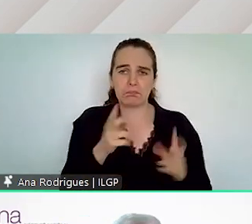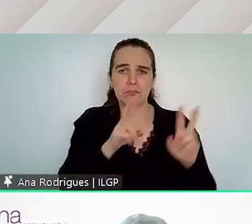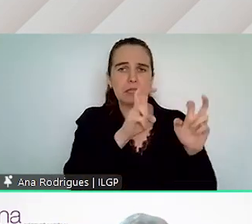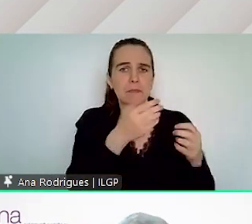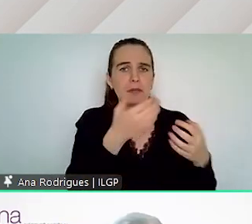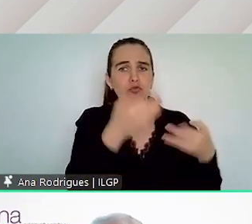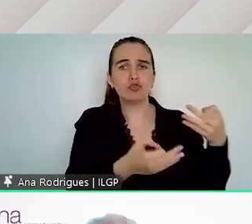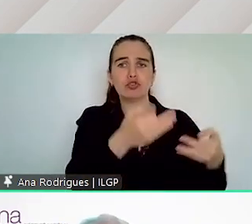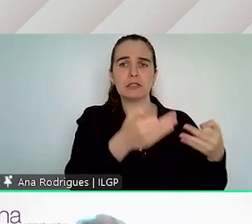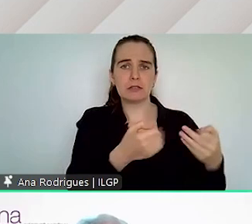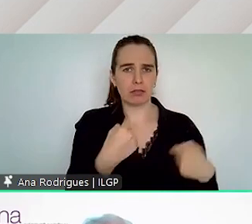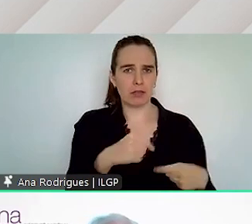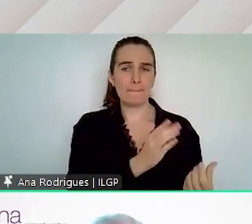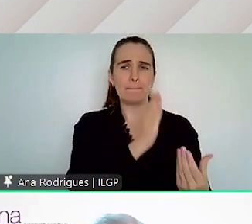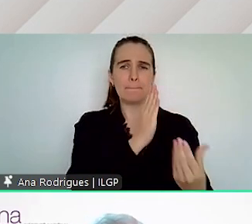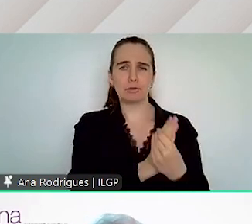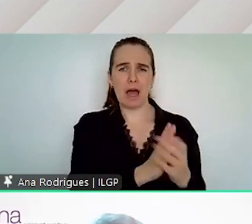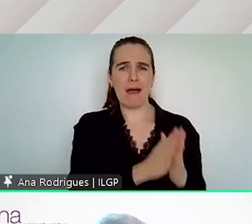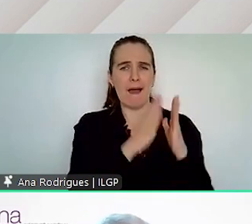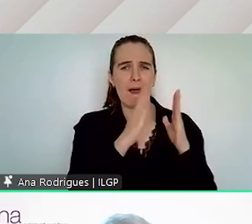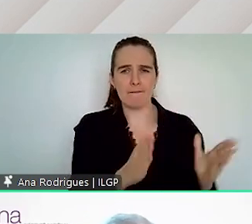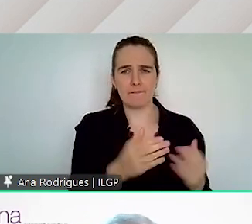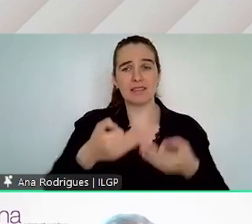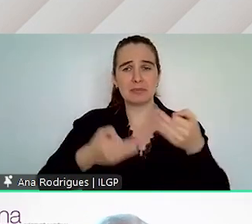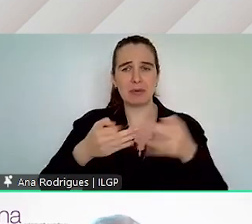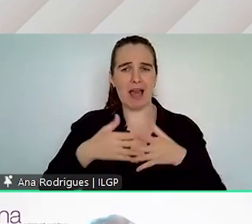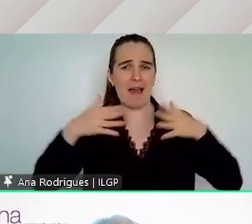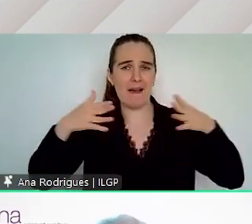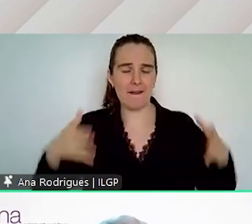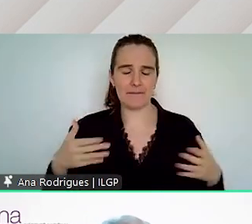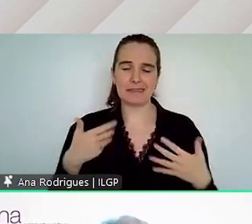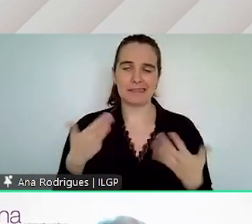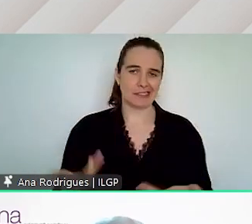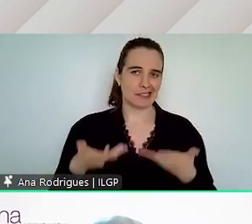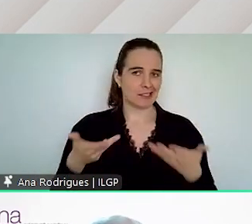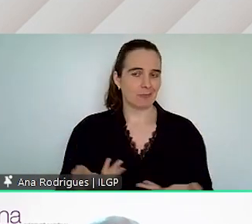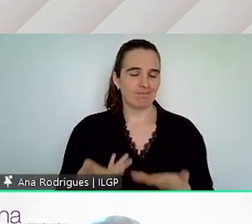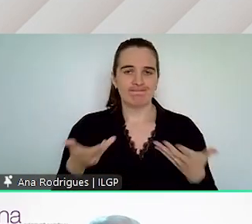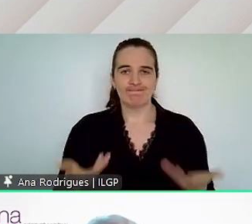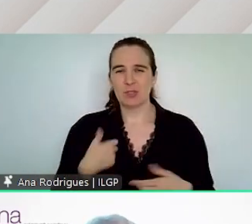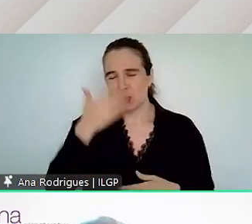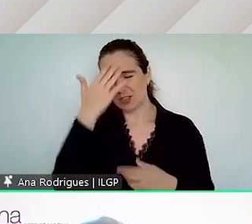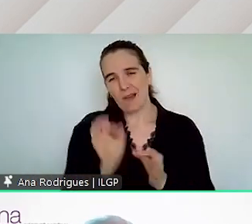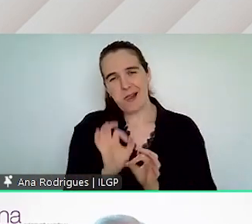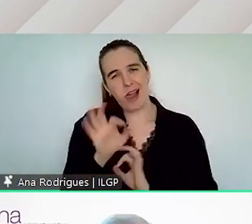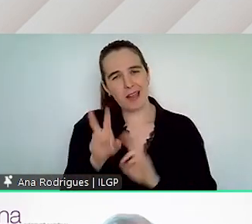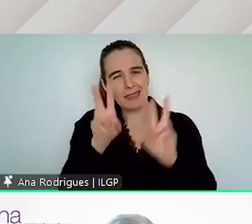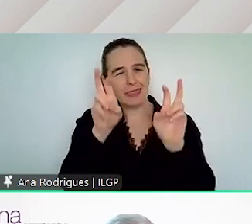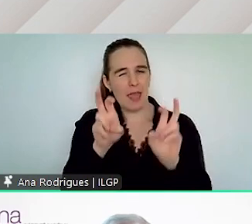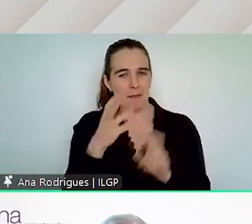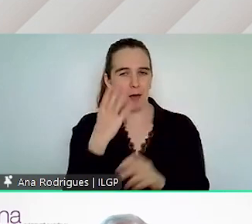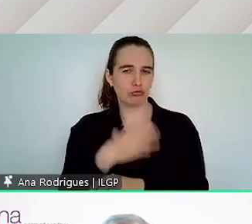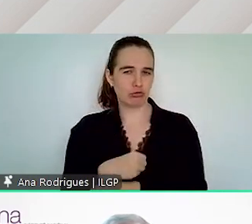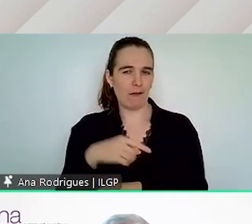os megaprocessos, com os megatribunais, etc. Portanto, deixávamos aqui este tema que eu acho que é interessante para debate